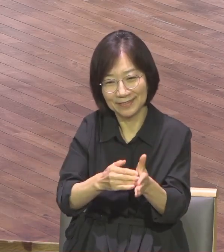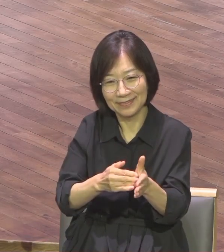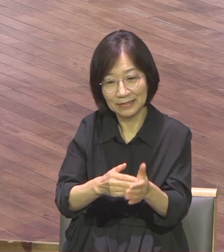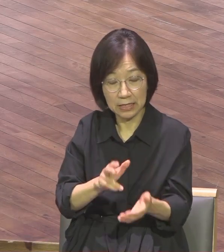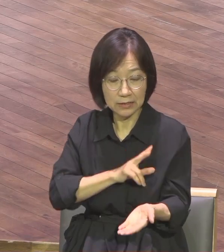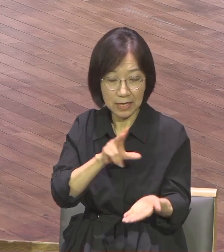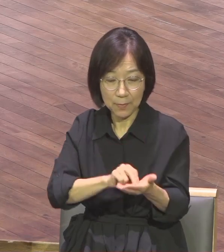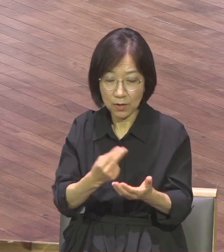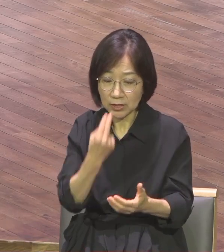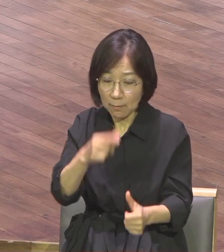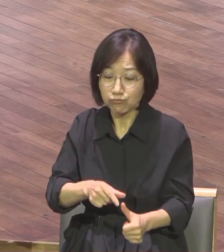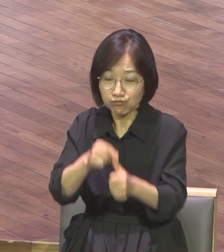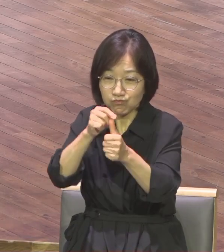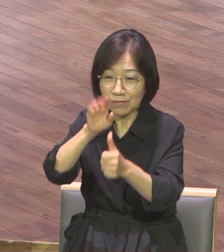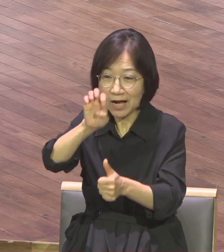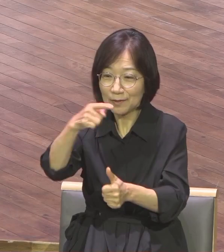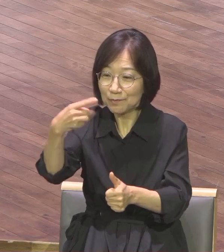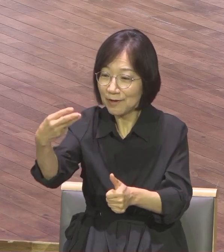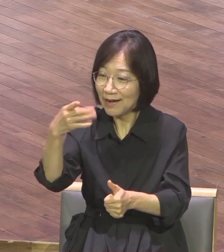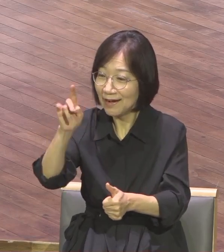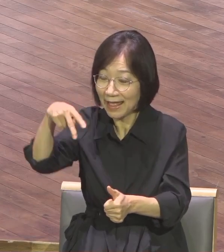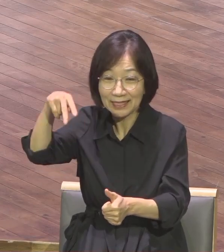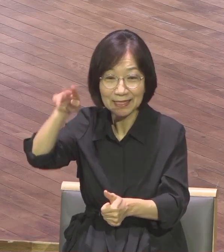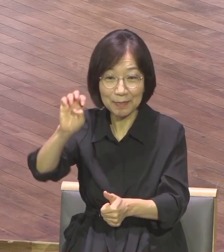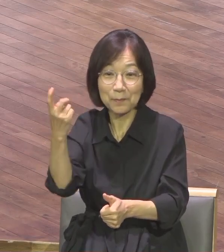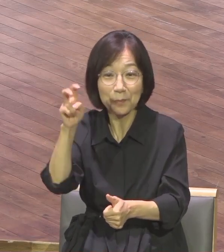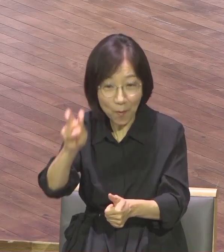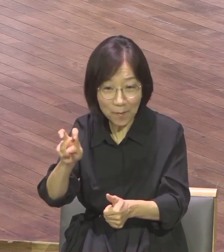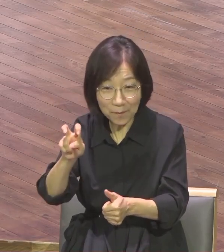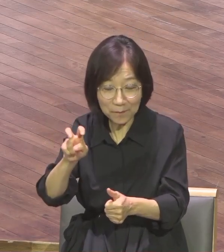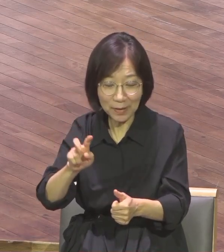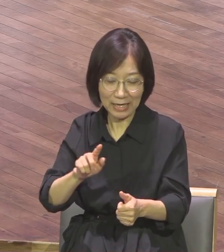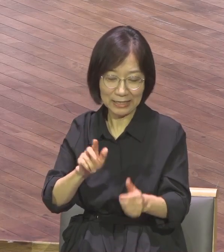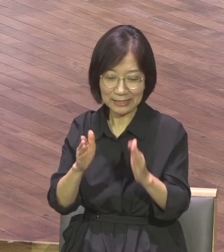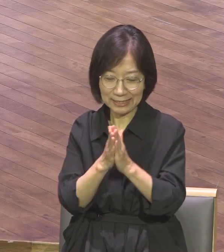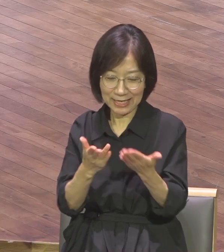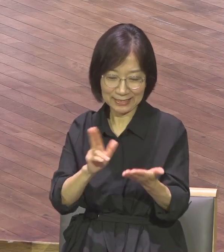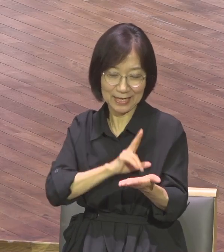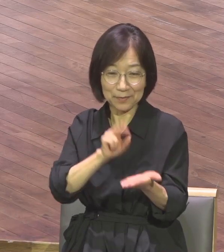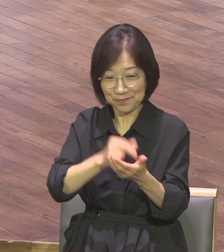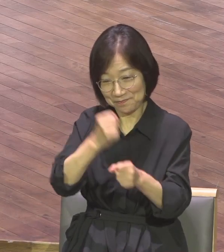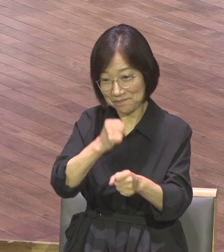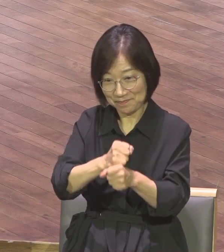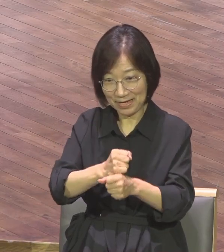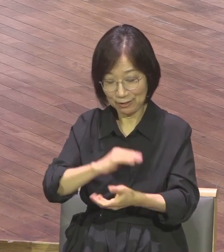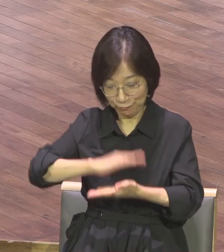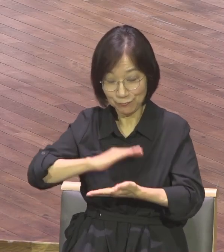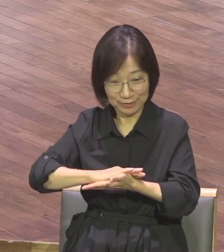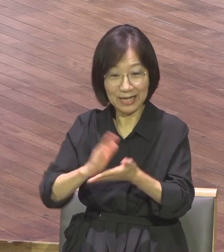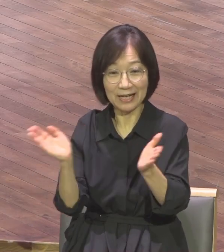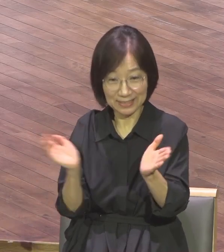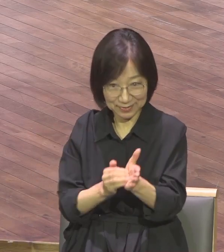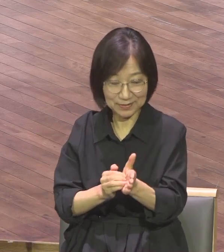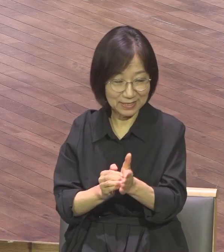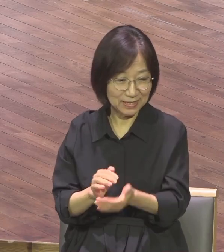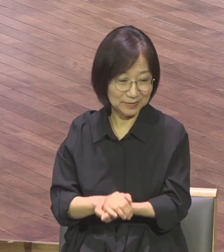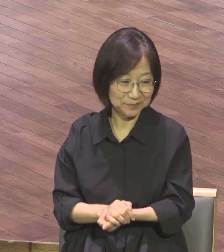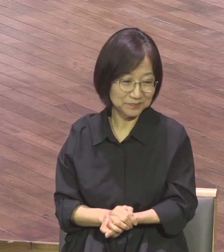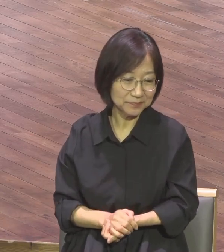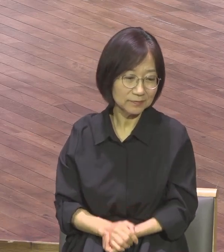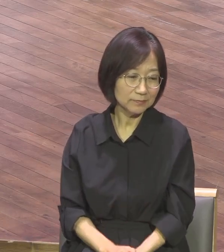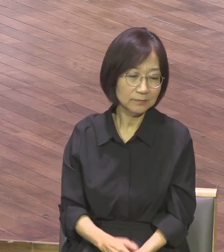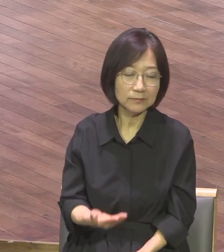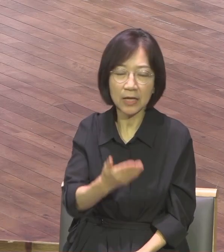이 영적 삶의 플랫폼이 되는 내용부터 어떻게 영적으로 승리하는 삶을 살 수 있는지에